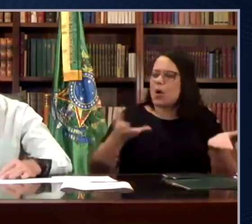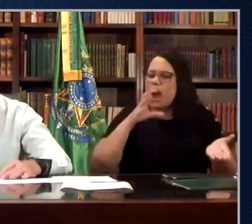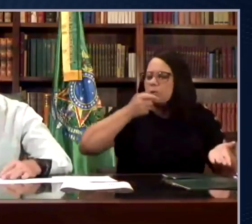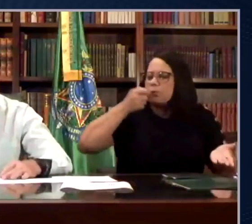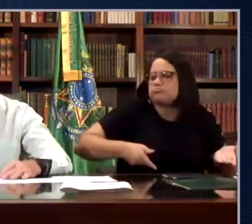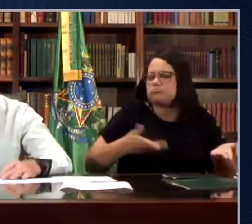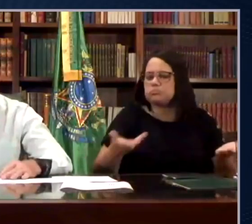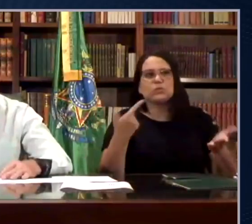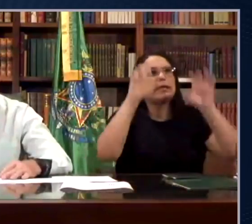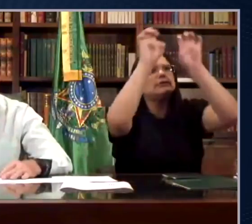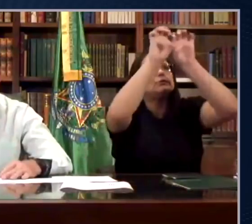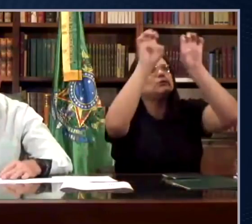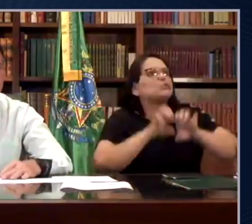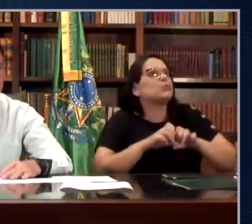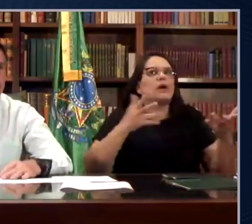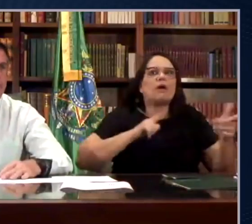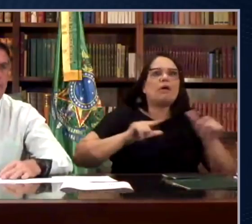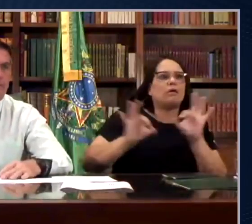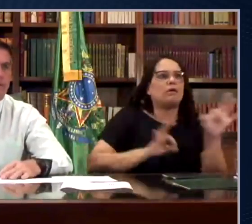infraestrutura e logística?